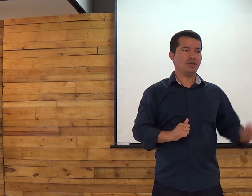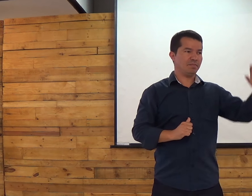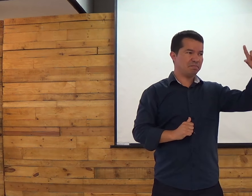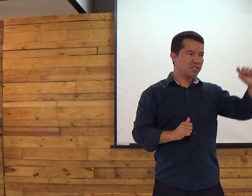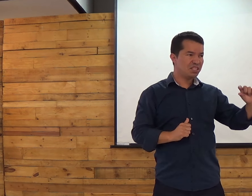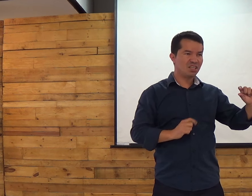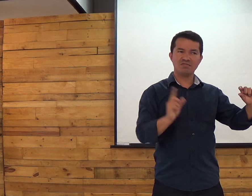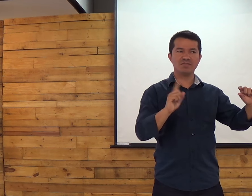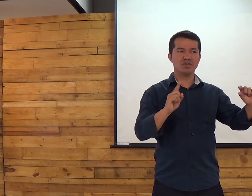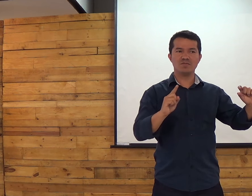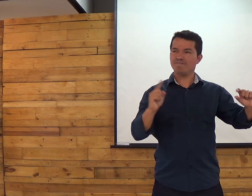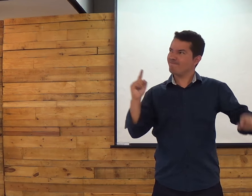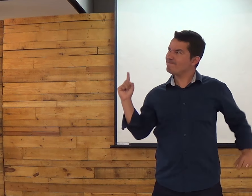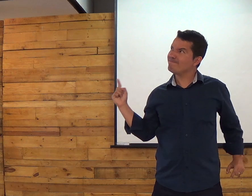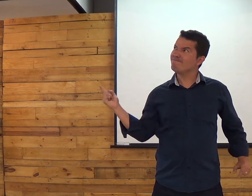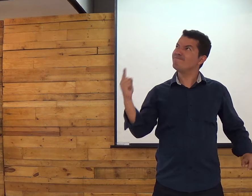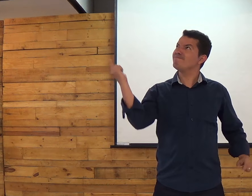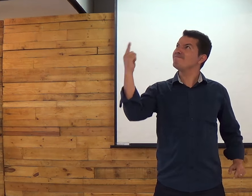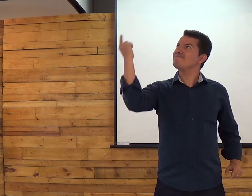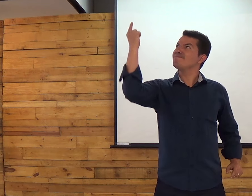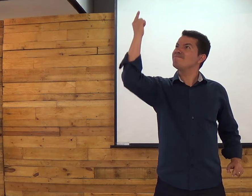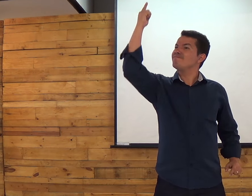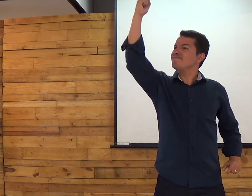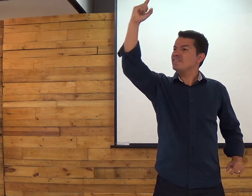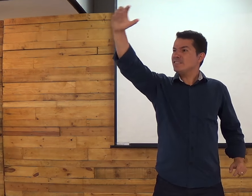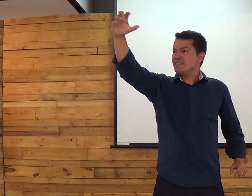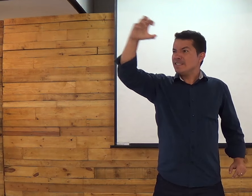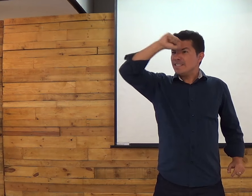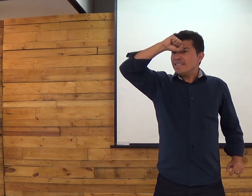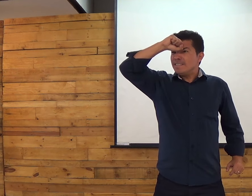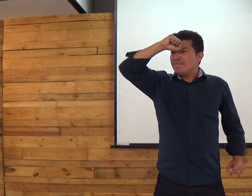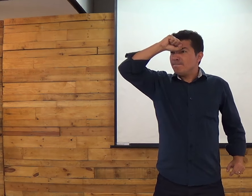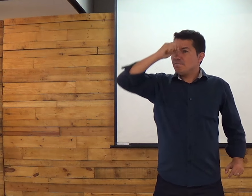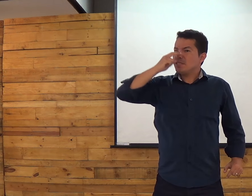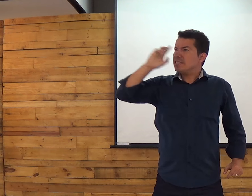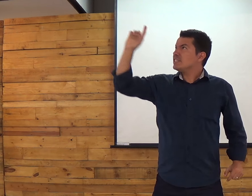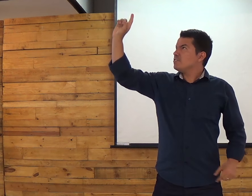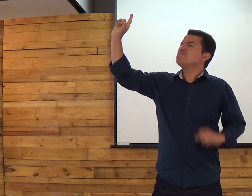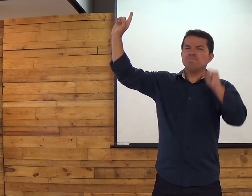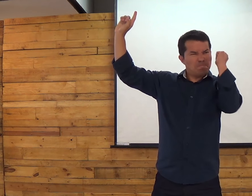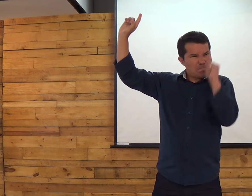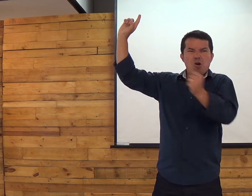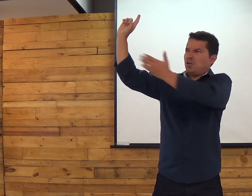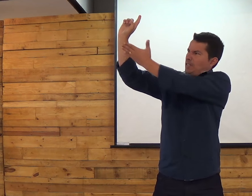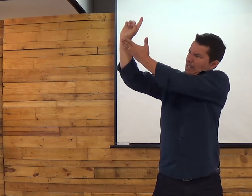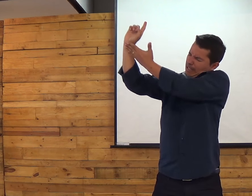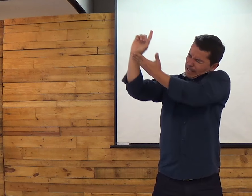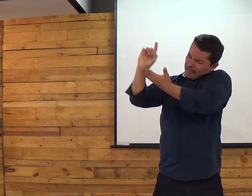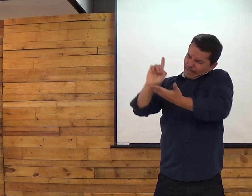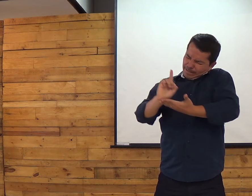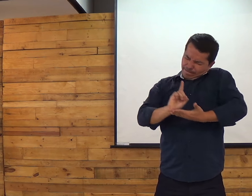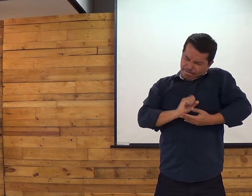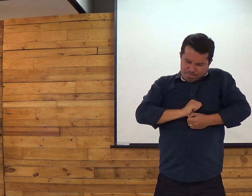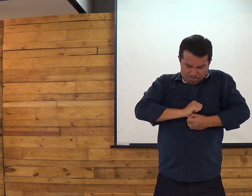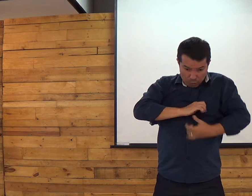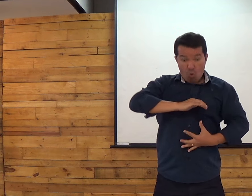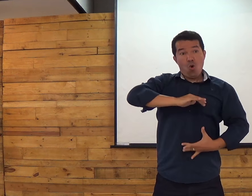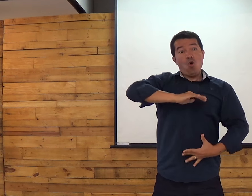a sua vida. Você que deseja isso, sair de uma pequena árvore e se tornar uma grande